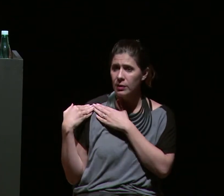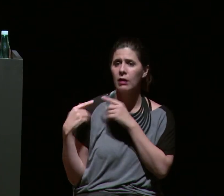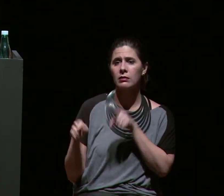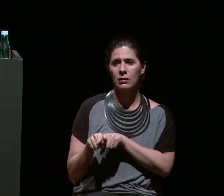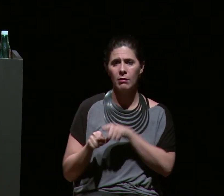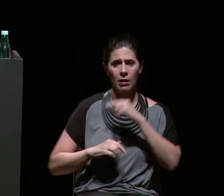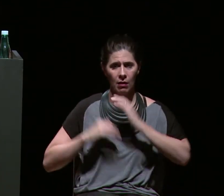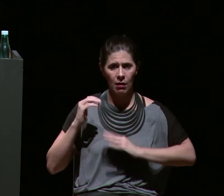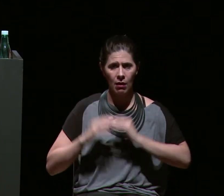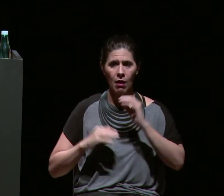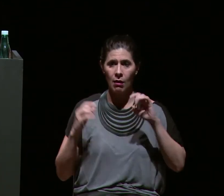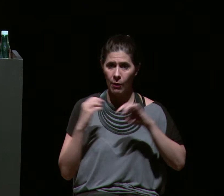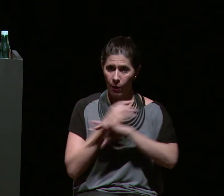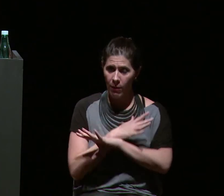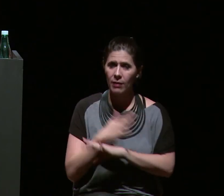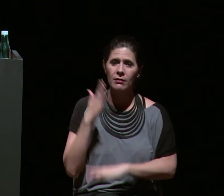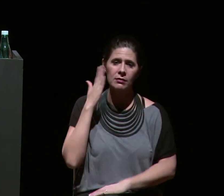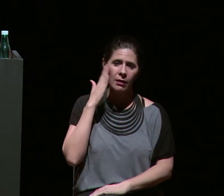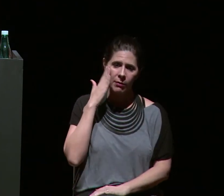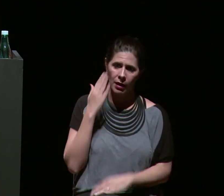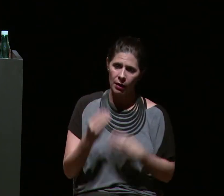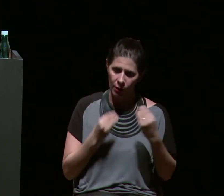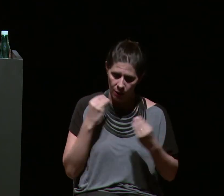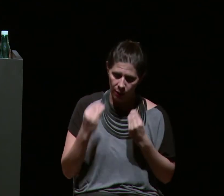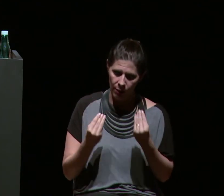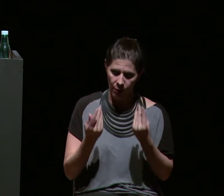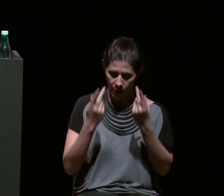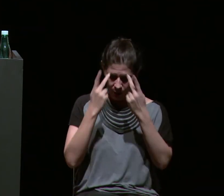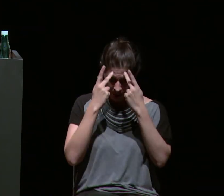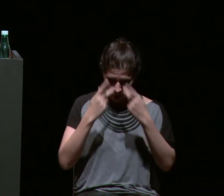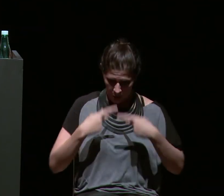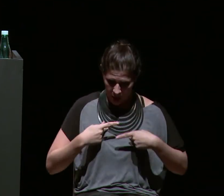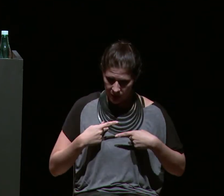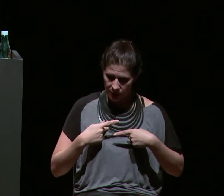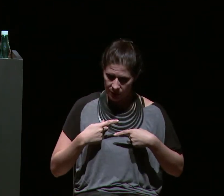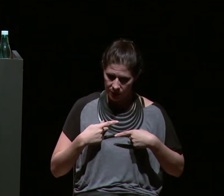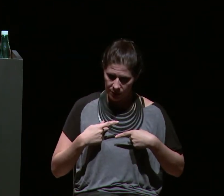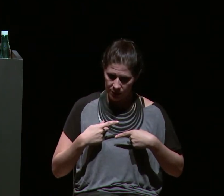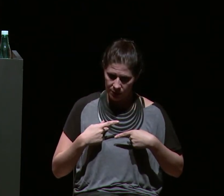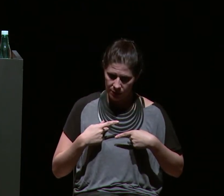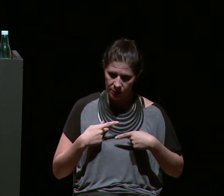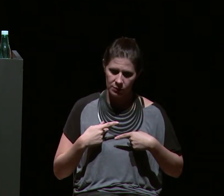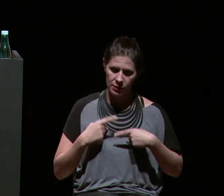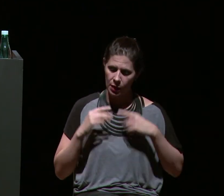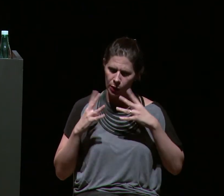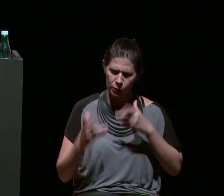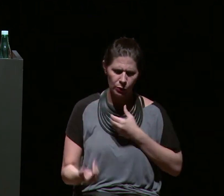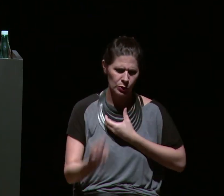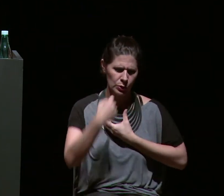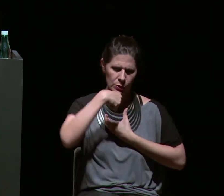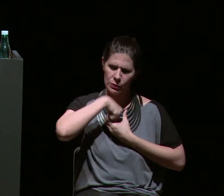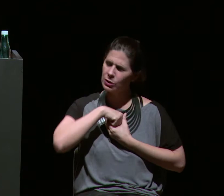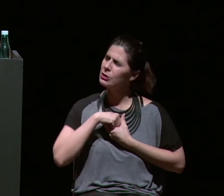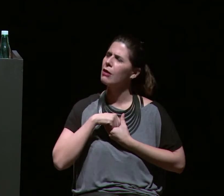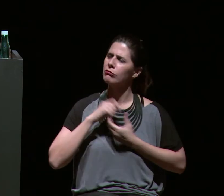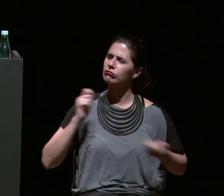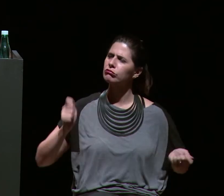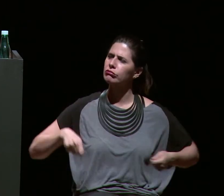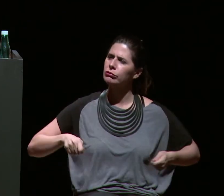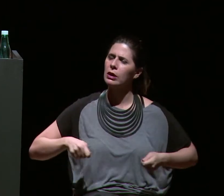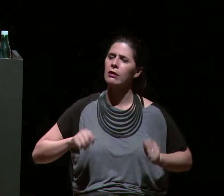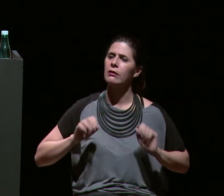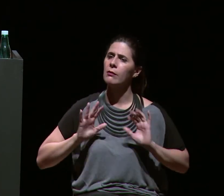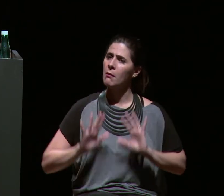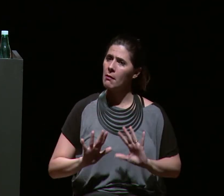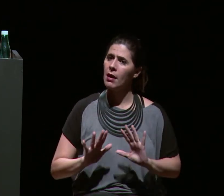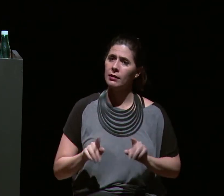para com o aprofundamento no humanismo e para com as saborosas ligações improváveis dentro de toda a subjetividade possível, mas também é chamado